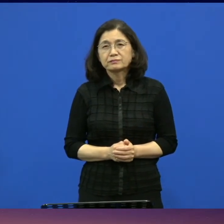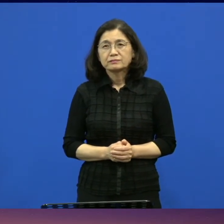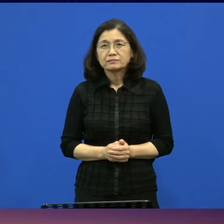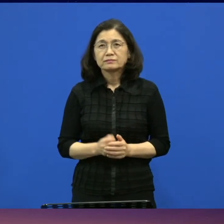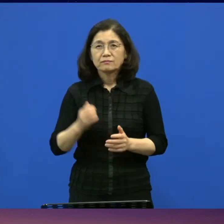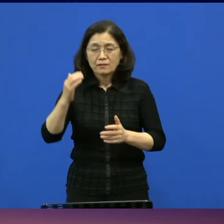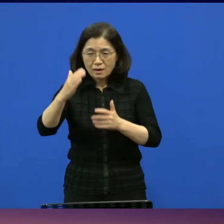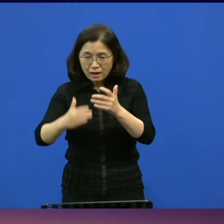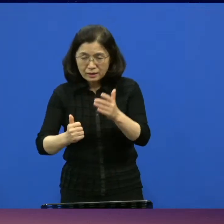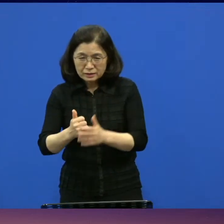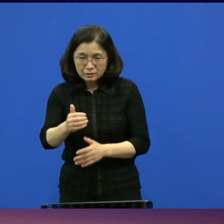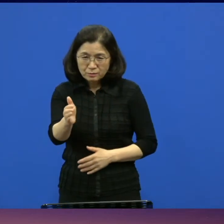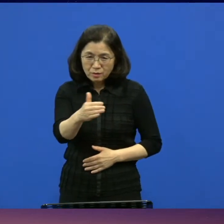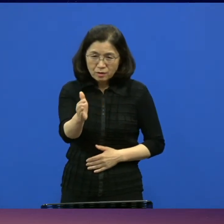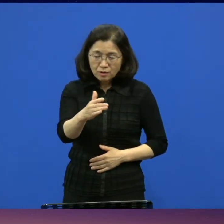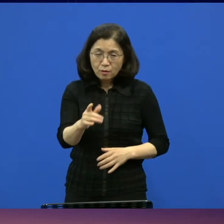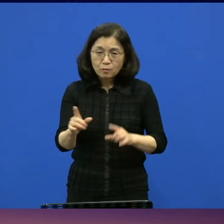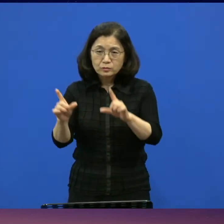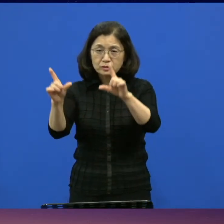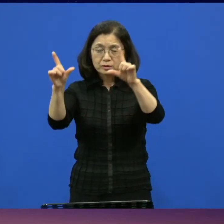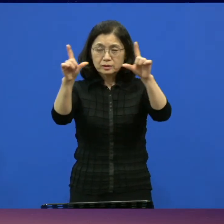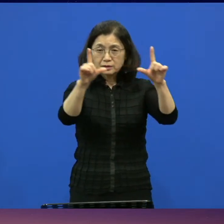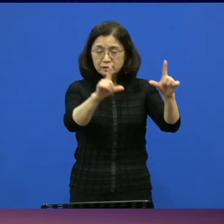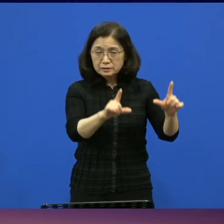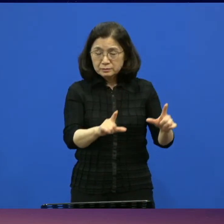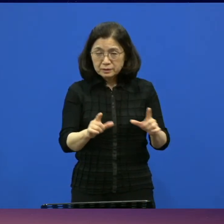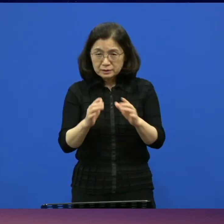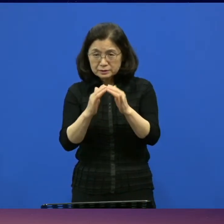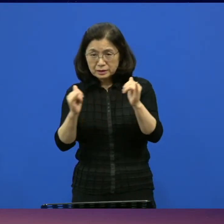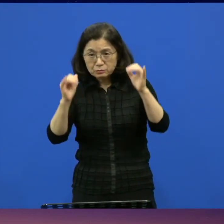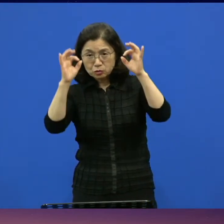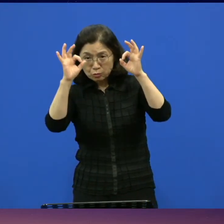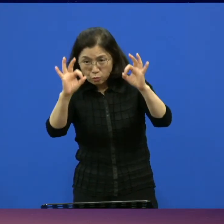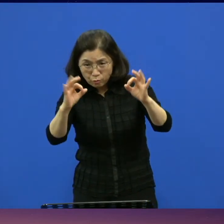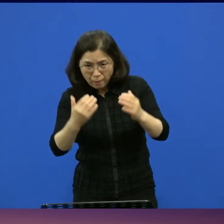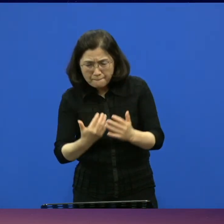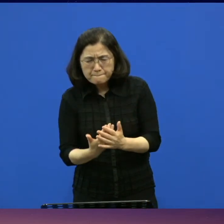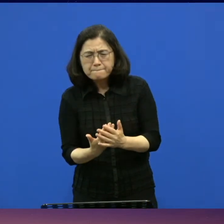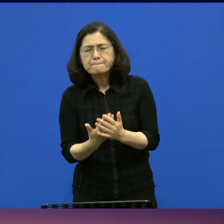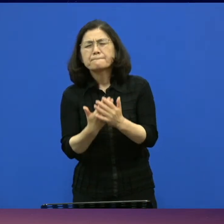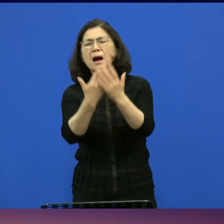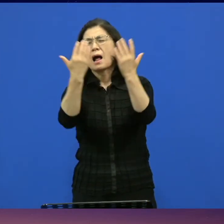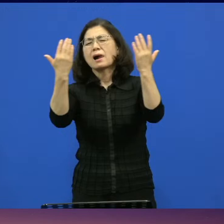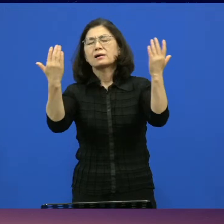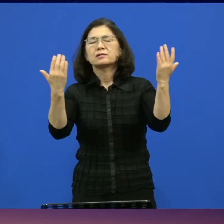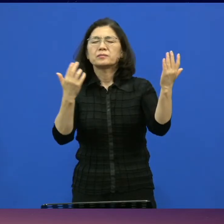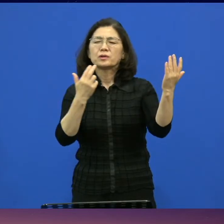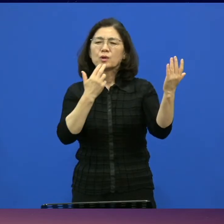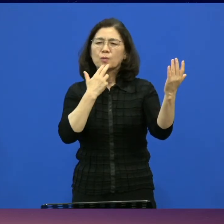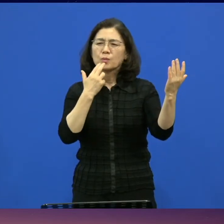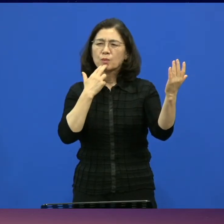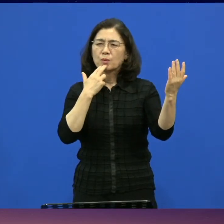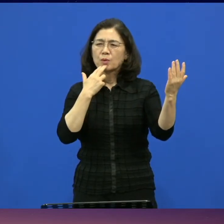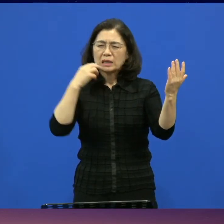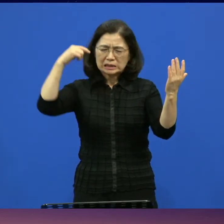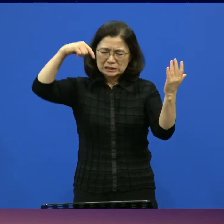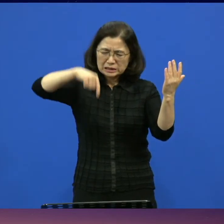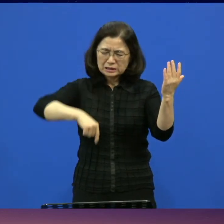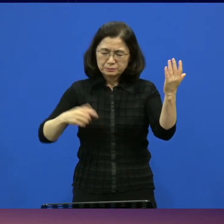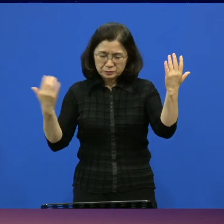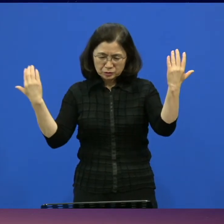하나님이 없는 삶이 무엇이 밝을 수가 있겠어요? 골짜기의 삶이에요. 깊은 어둠, 거기는 빛이 들어가지가 않아.